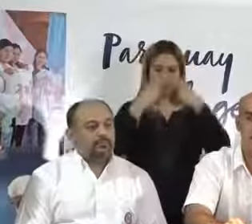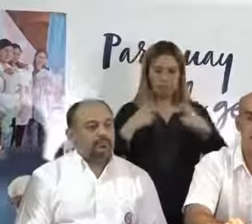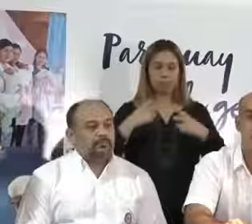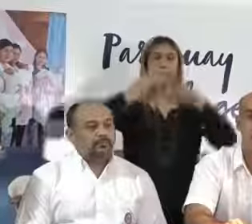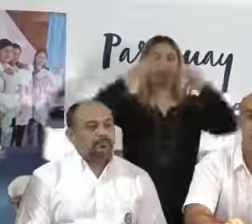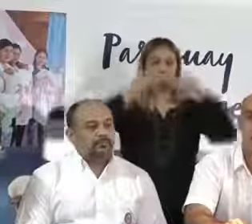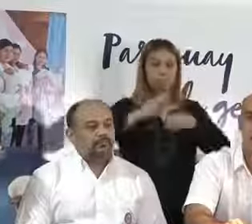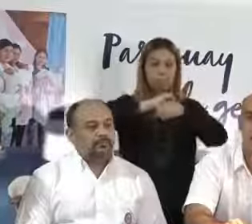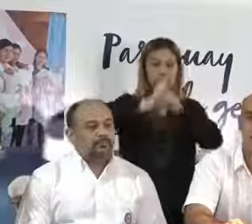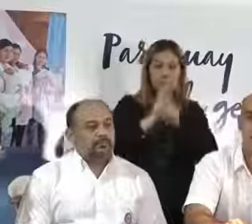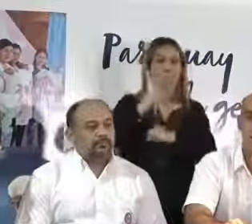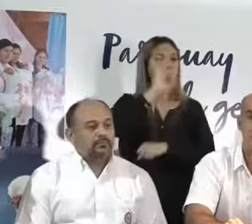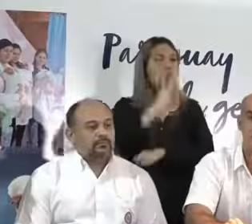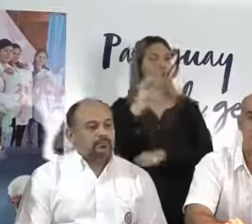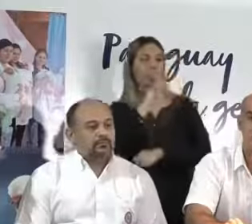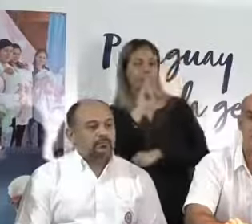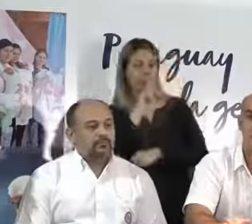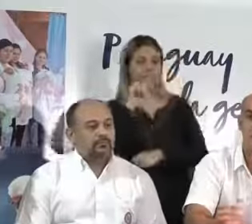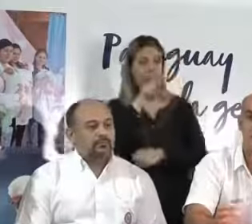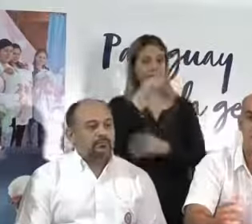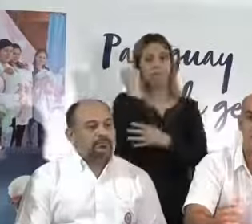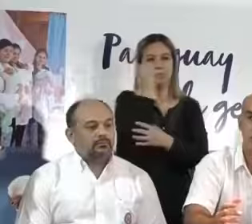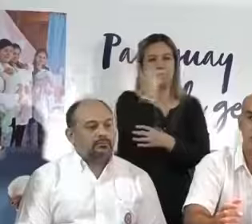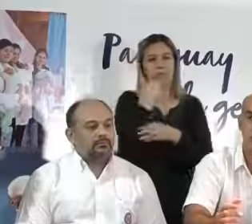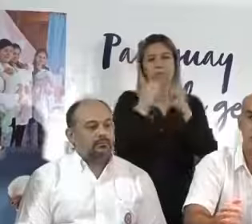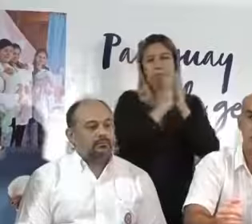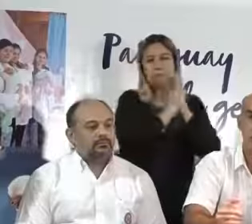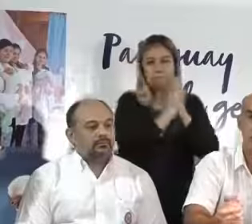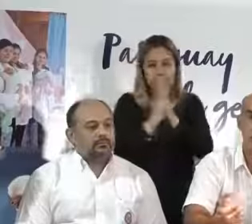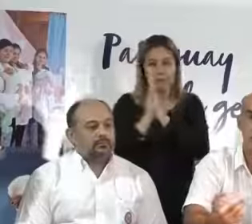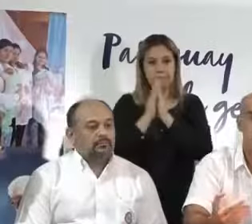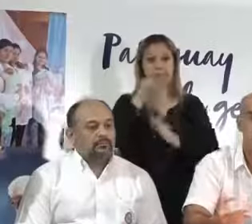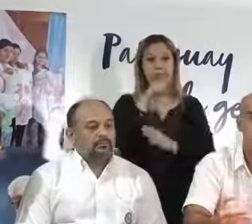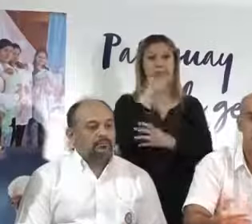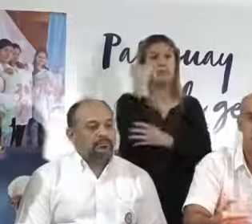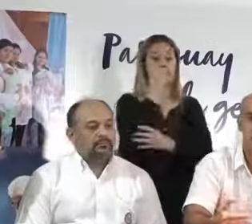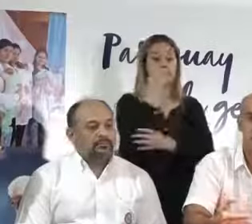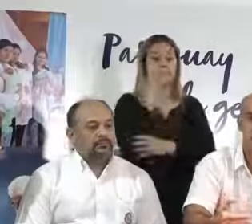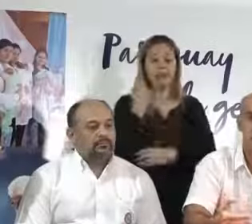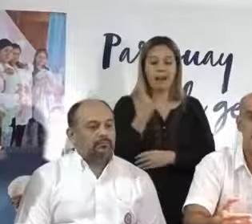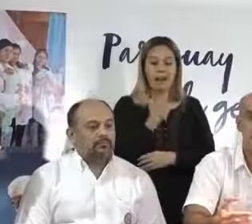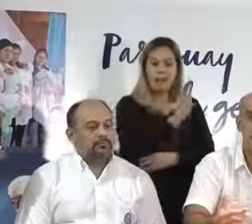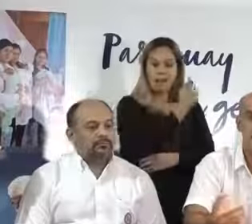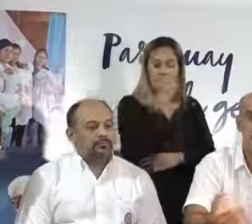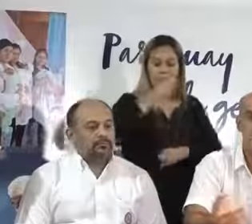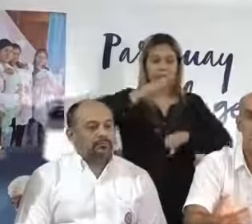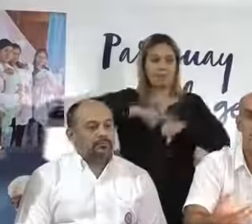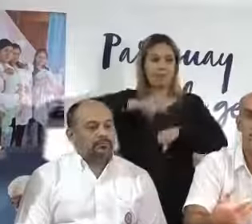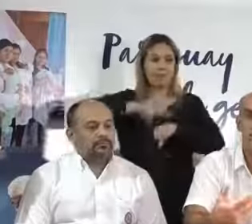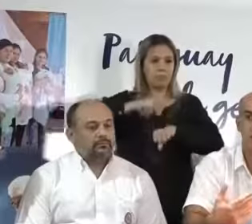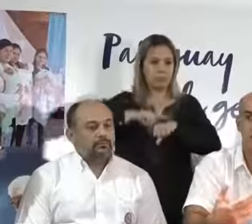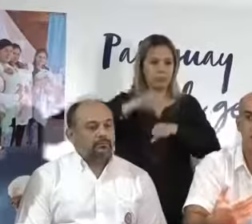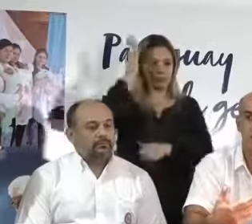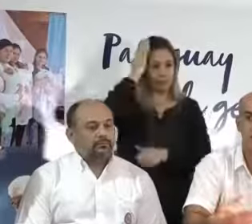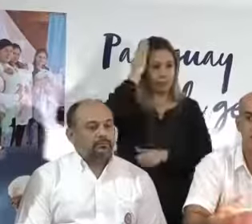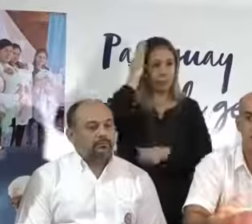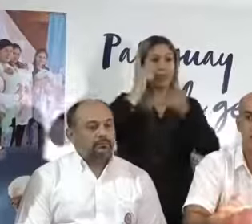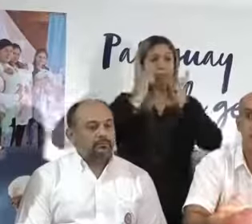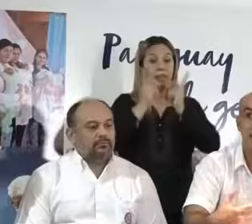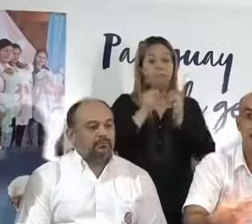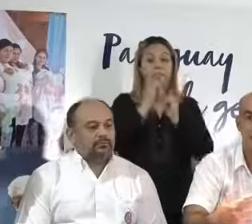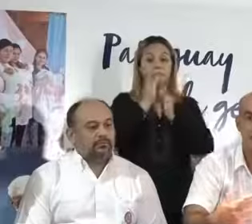efectiva. Y es por ello también que enfatizo, es muy importante tener mucha responsabilidad en el manejo de